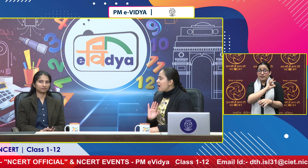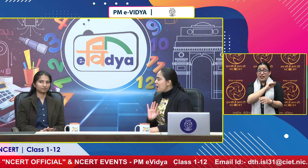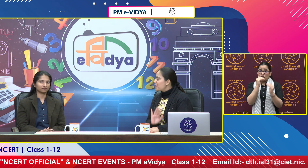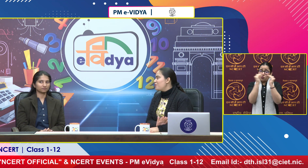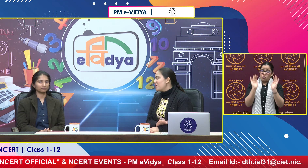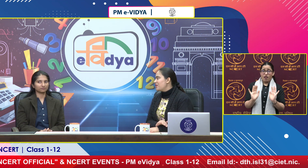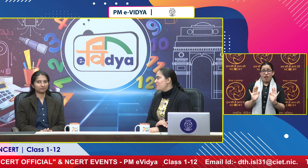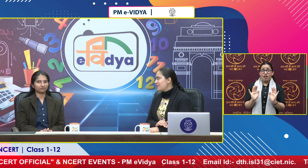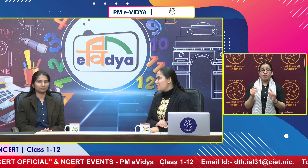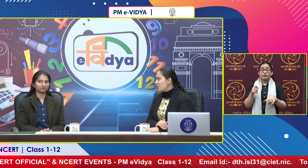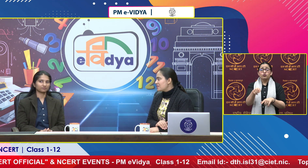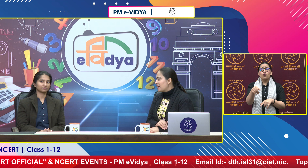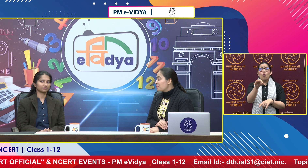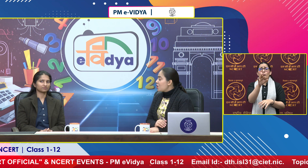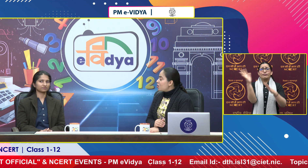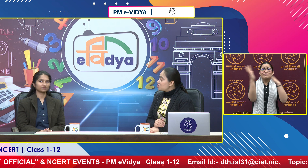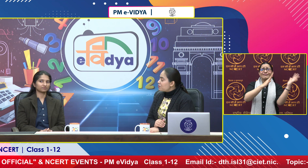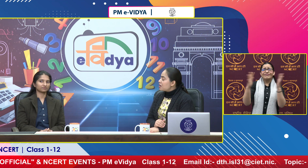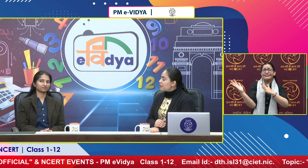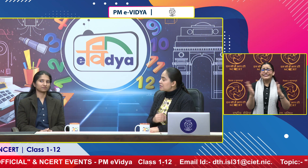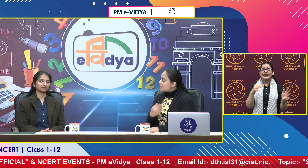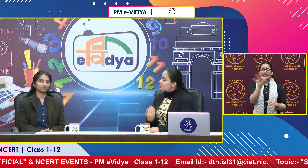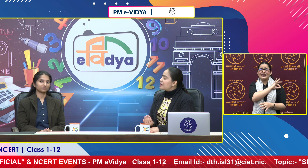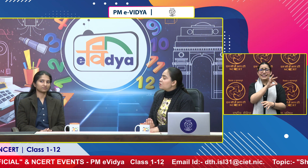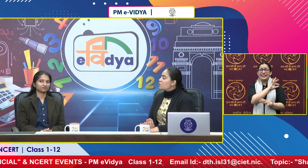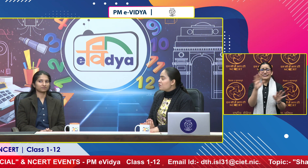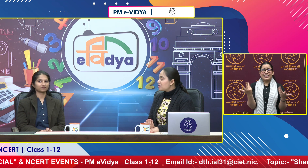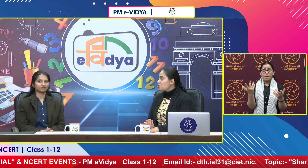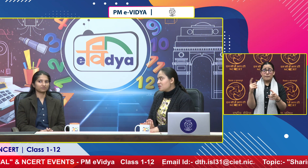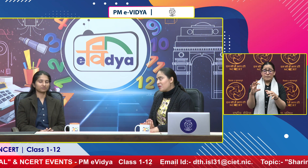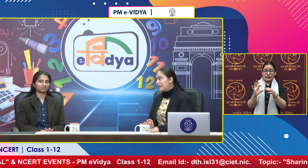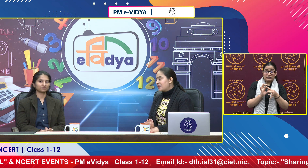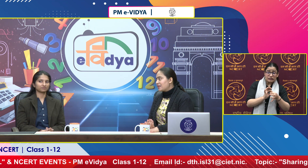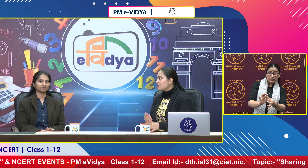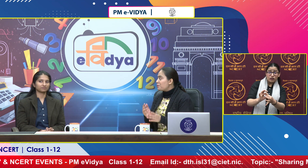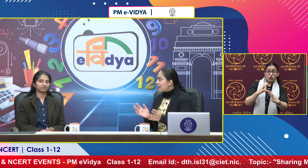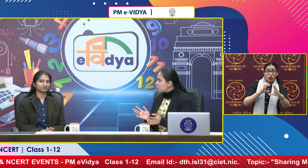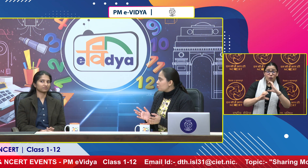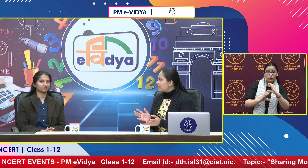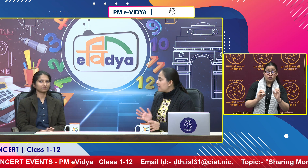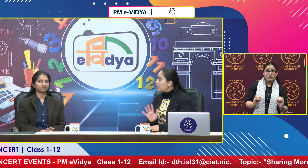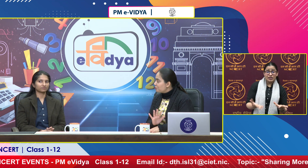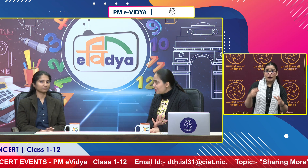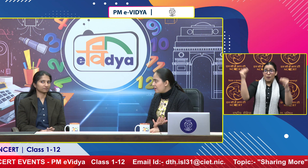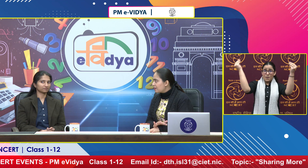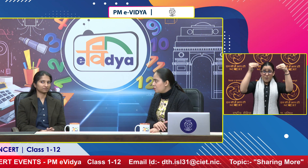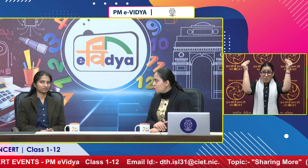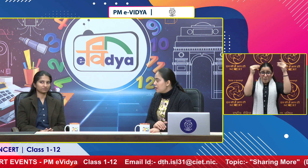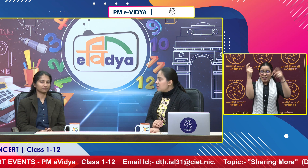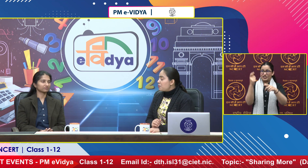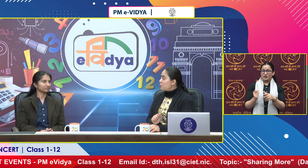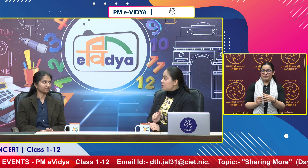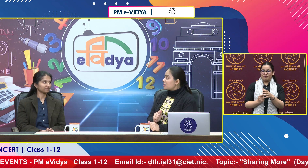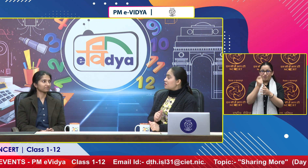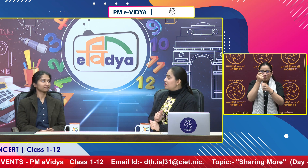है। आपका फेवरेट वेदर कौन सा है? और जब हम इससे रिलेटेड कोई कॉन्वर्सेशन स्ट्राइक करते हैं, जैसे बारिश हो रही है, अम्ब्रेला रख